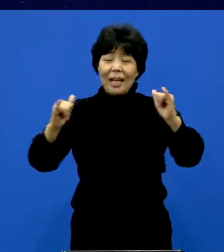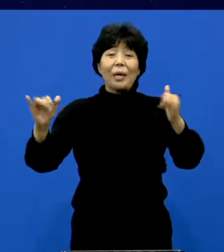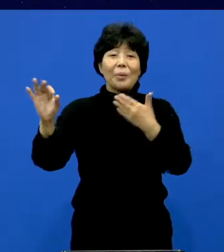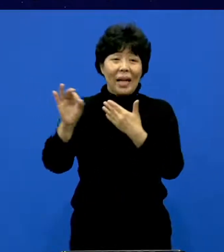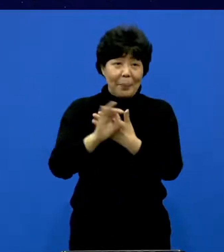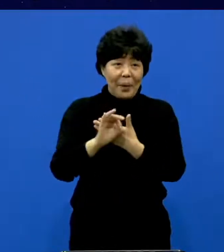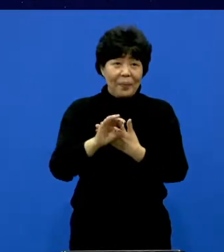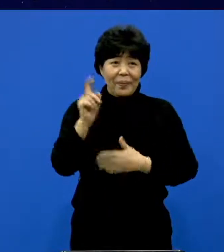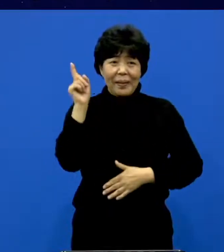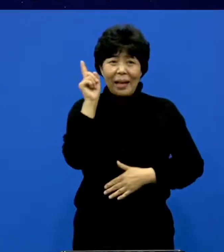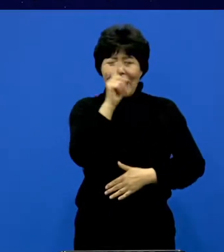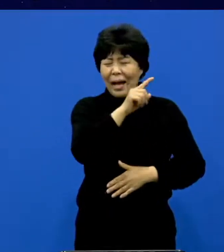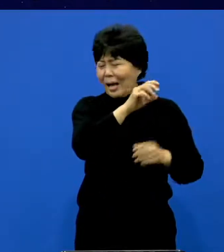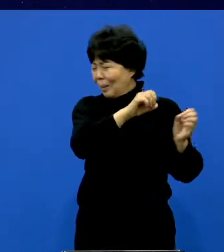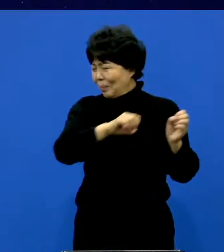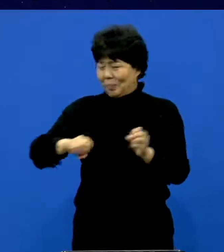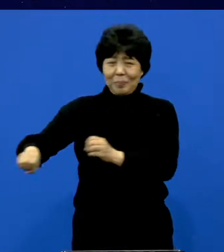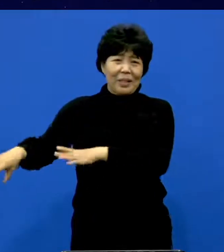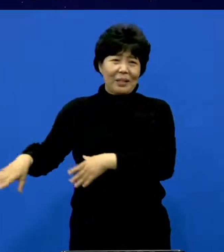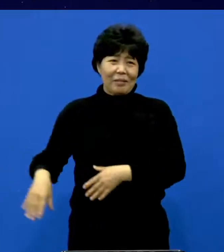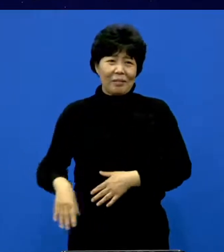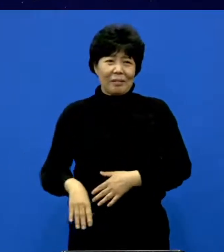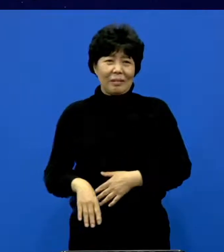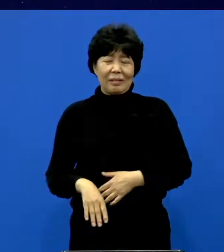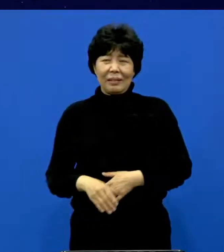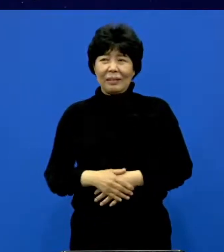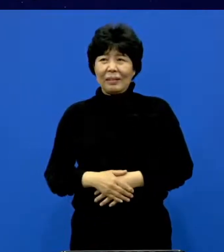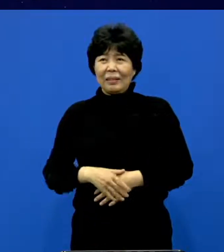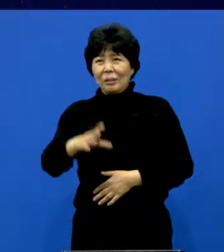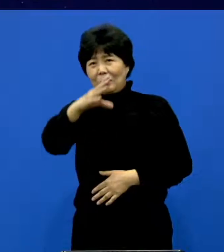모양이라도 버리고 흉내조차도 내지 마라.